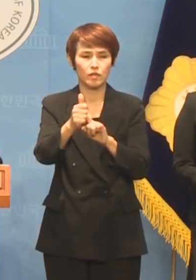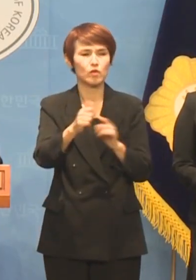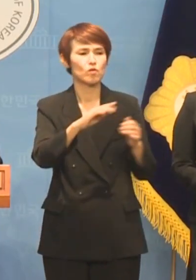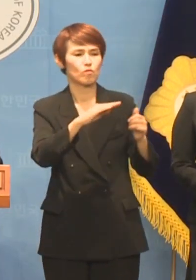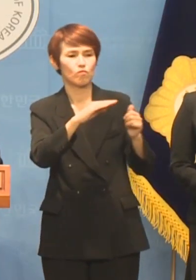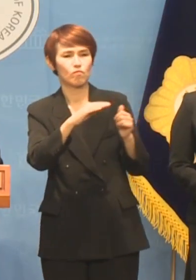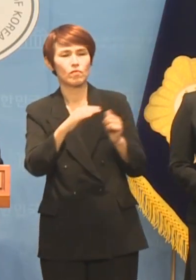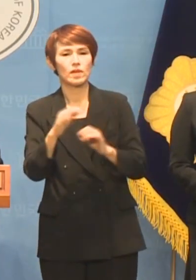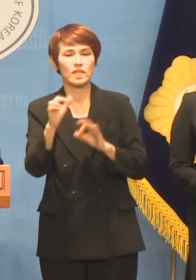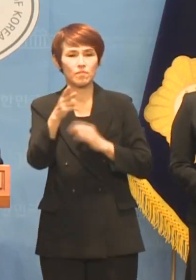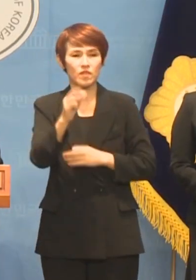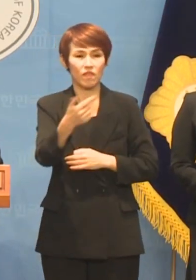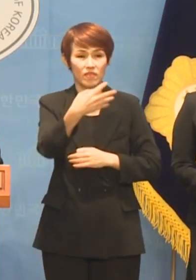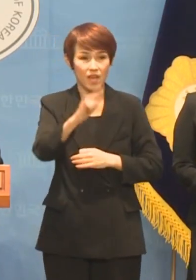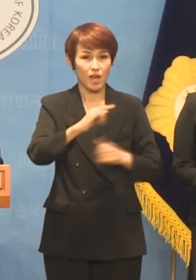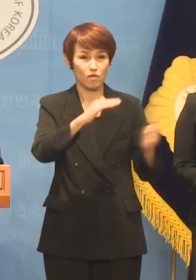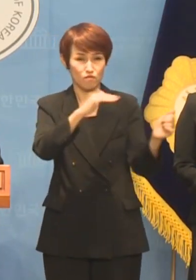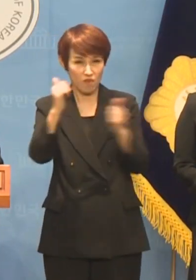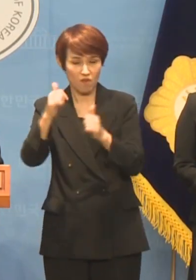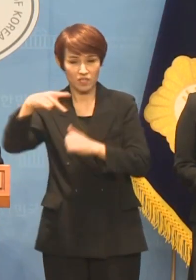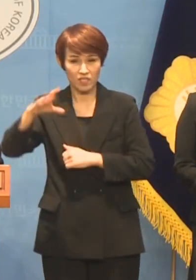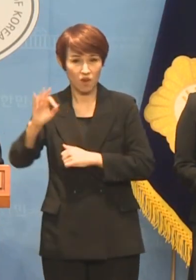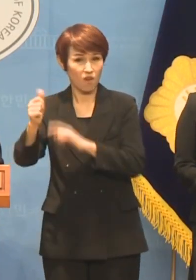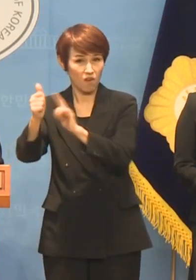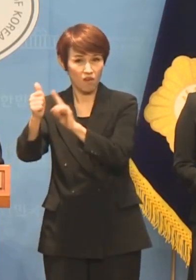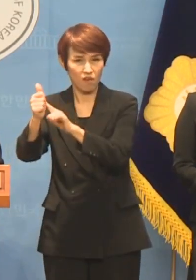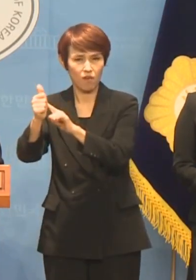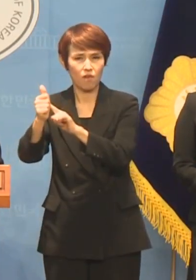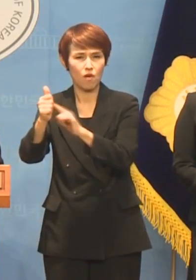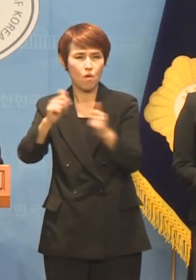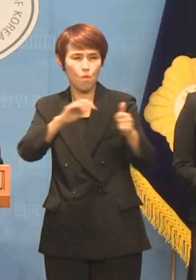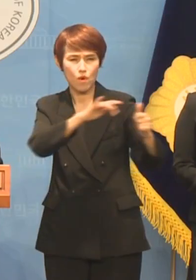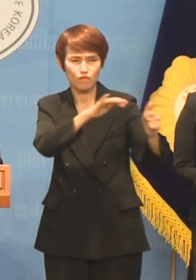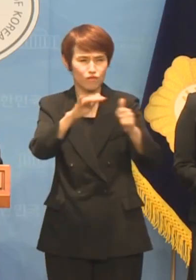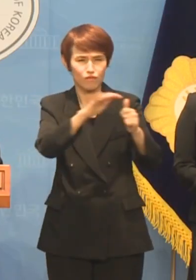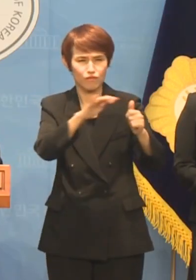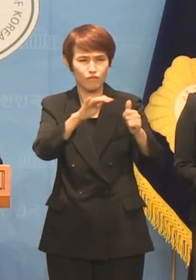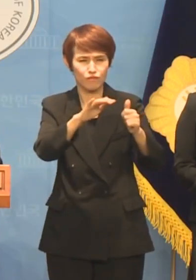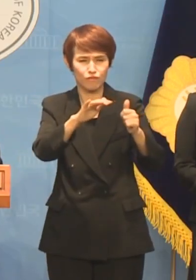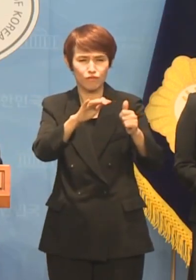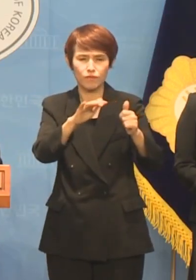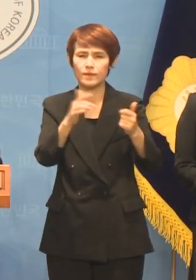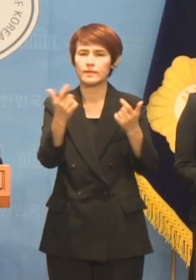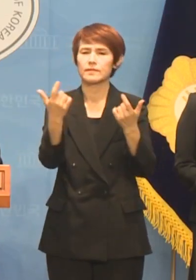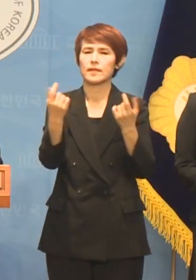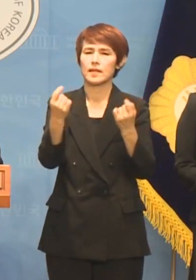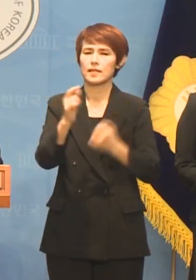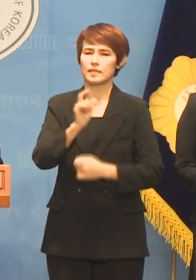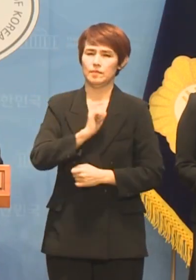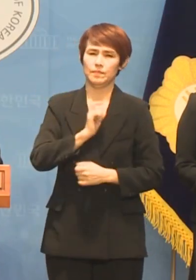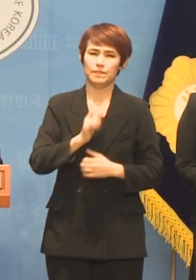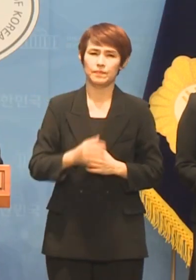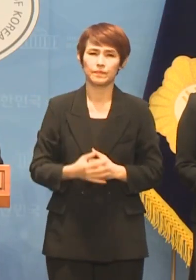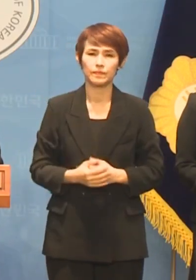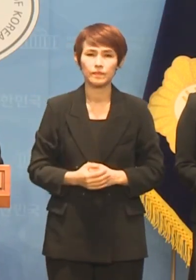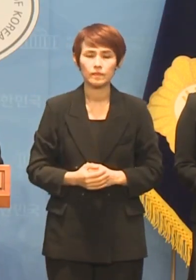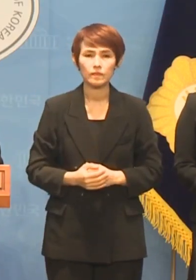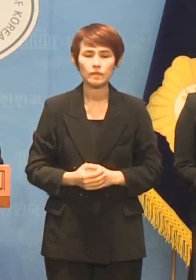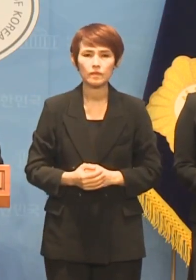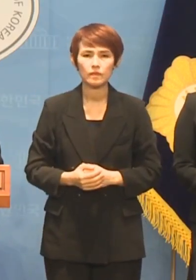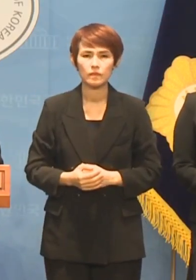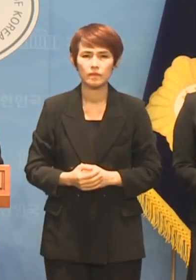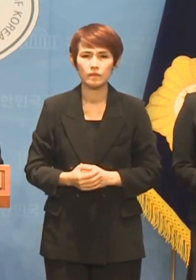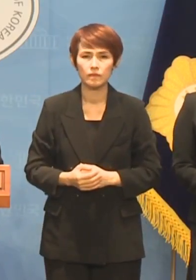부른 성일종 의원이야말로 회유 행위를 한 건 아닌지 심히 의심스럽습니다.